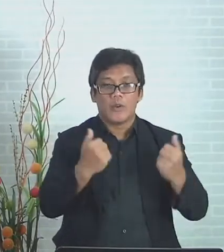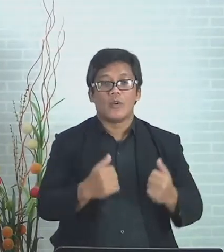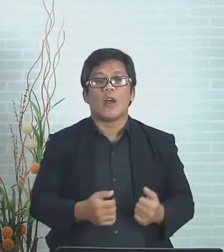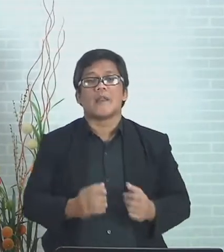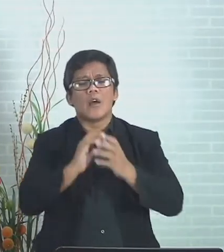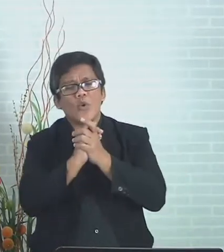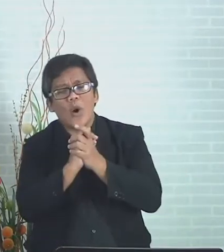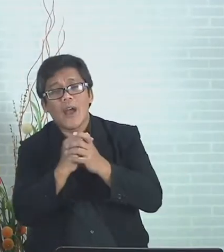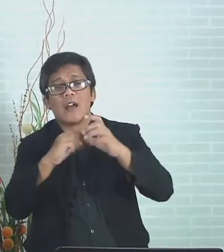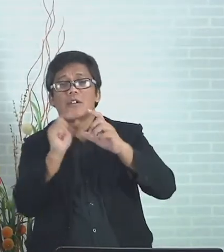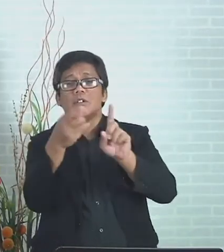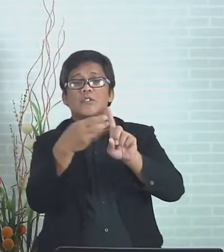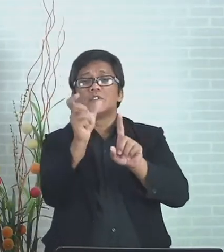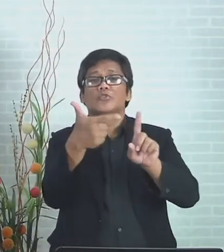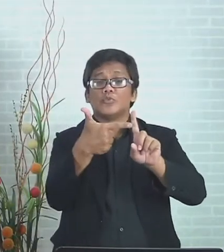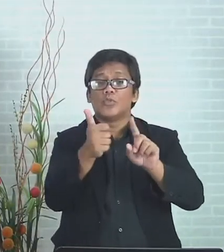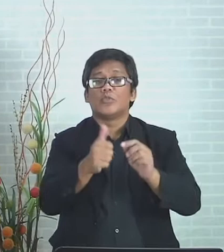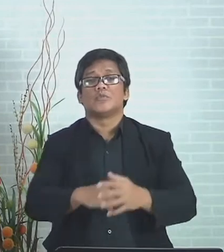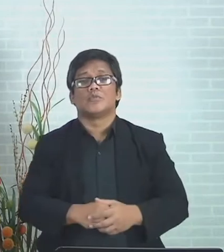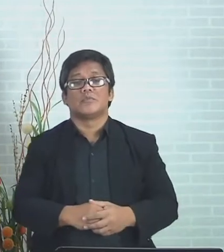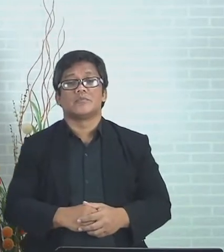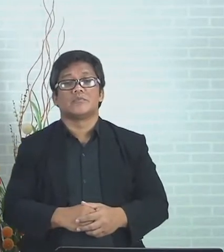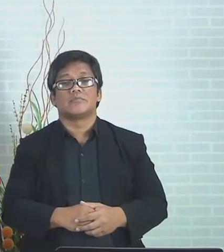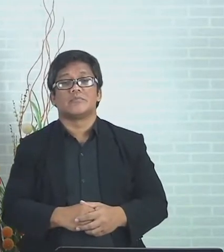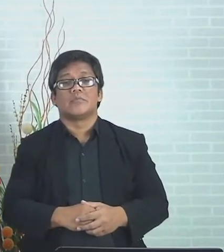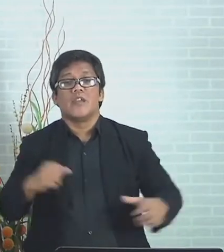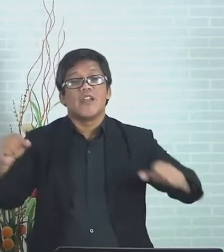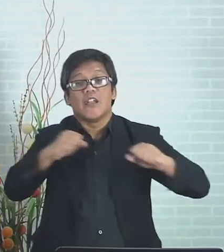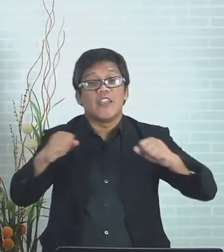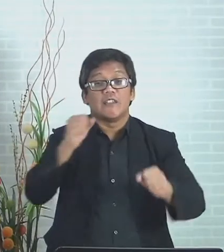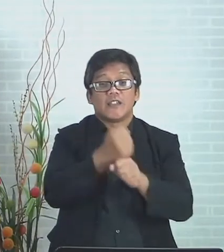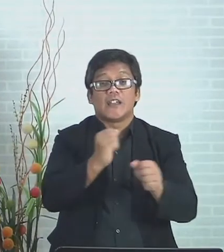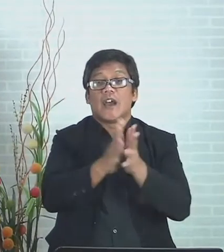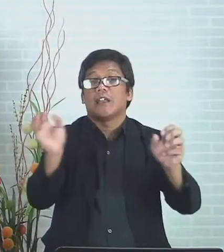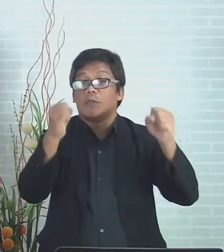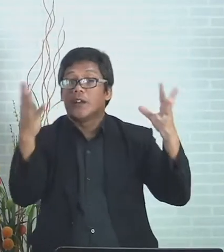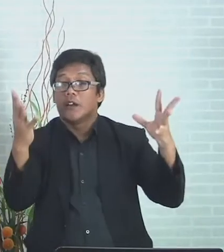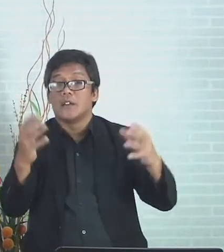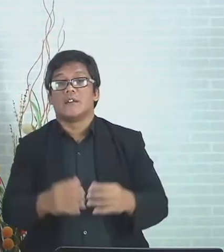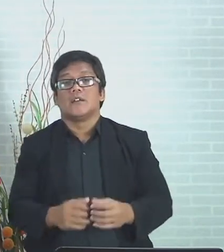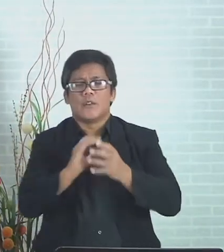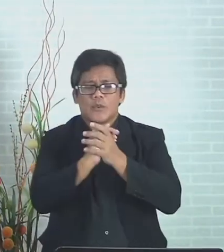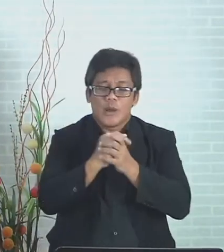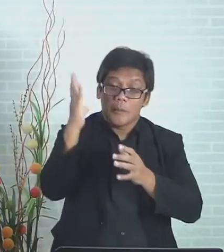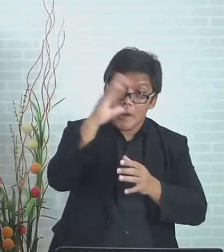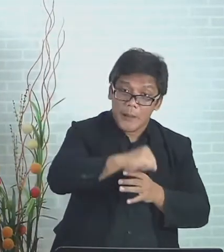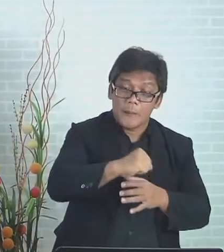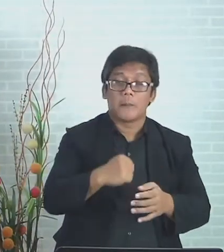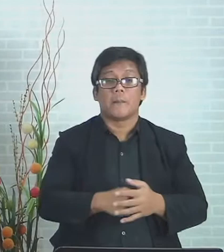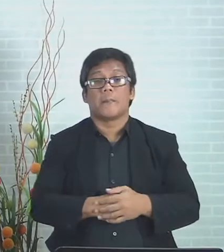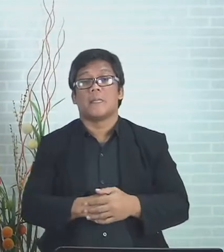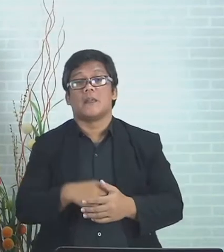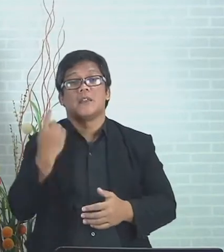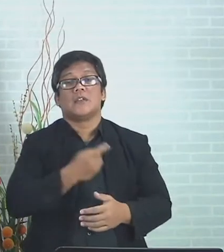ada doa subuh yang setiap hari setengah lima pagi dan juga ada malam ada doa ya